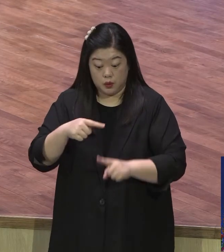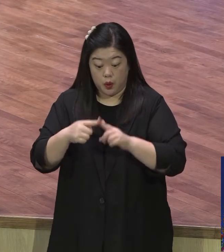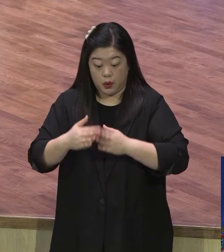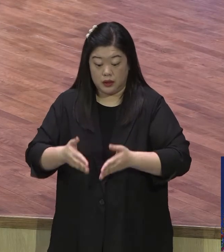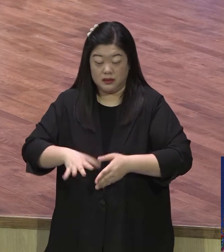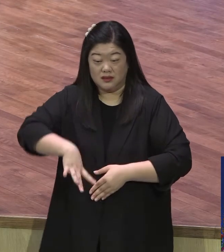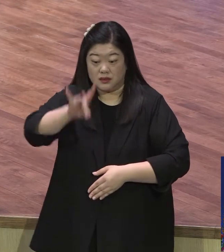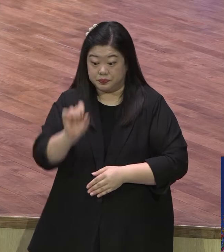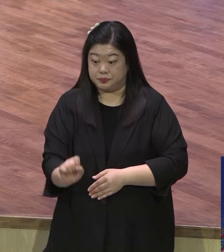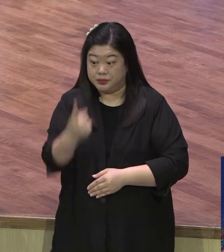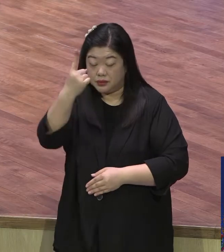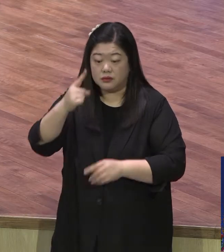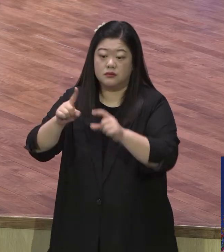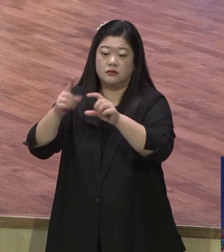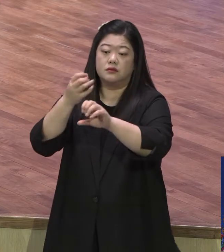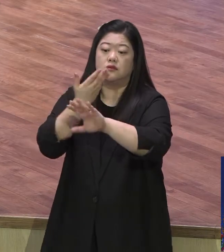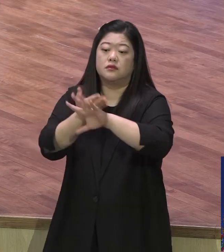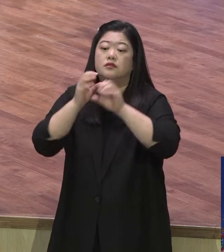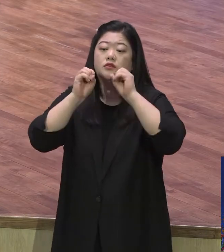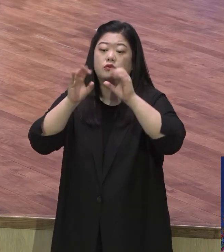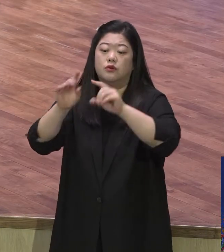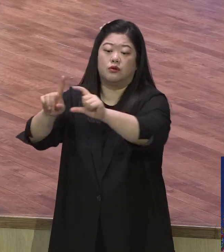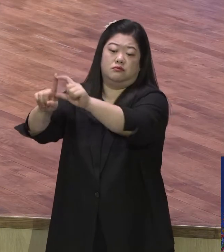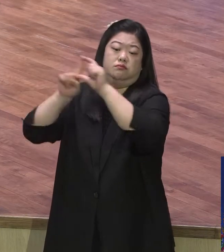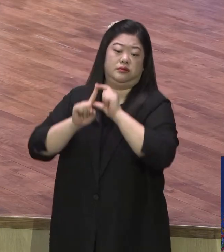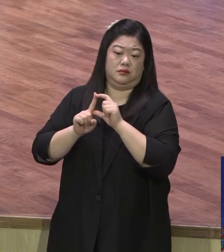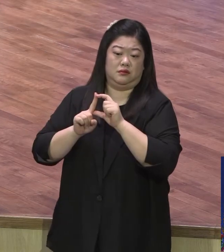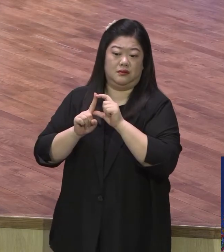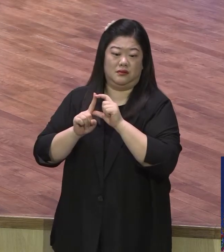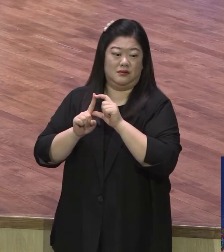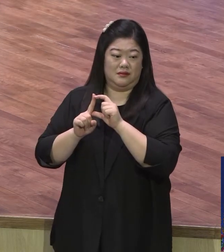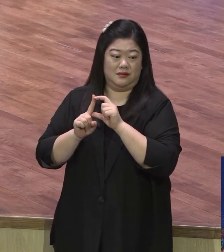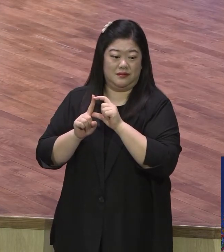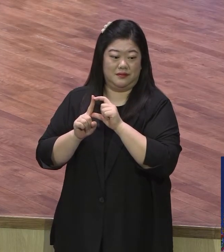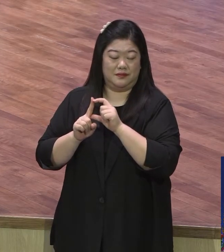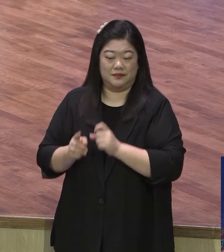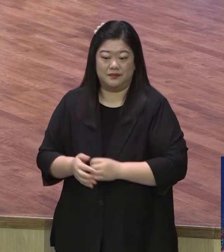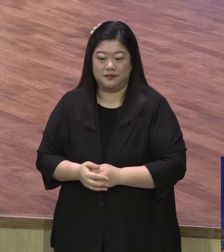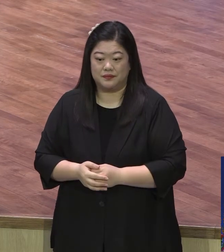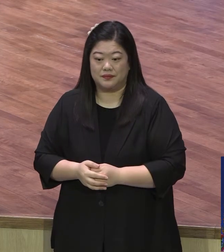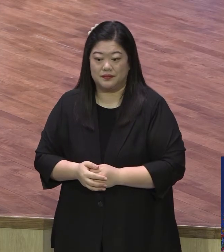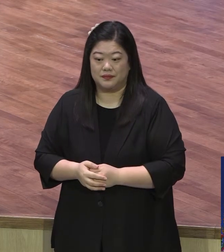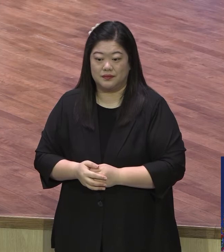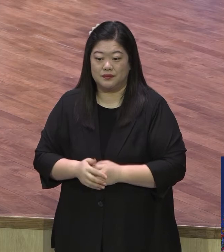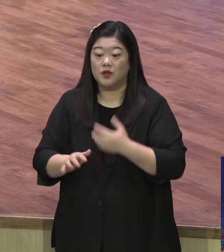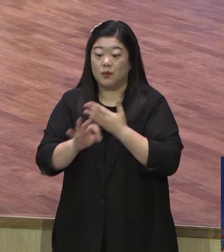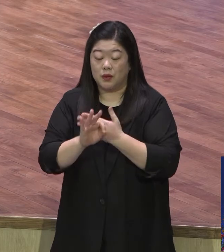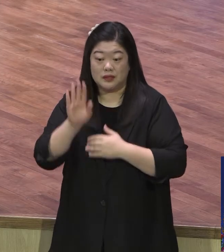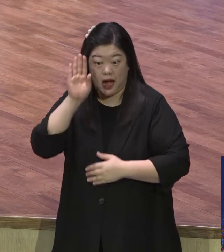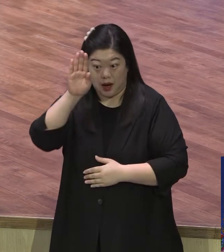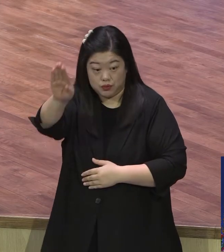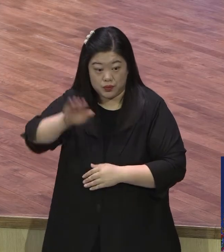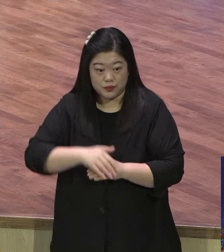본격적으로 시작해야 된다 어디 세계 빈현장